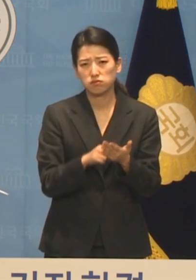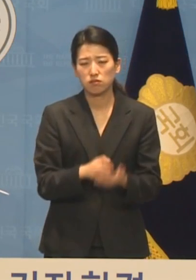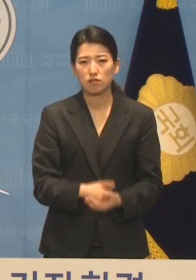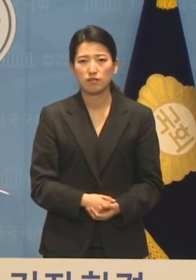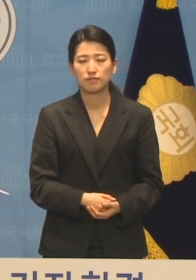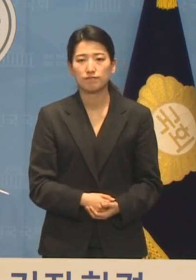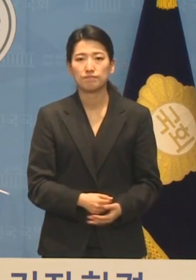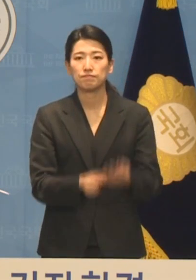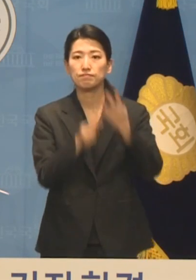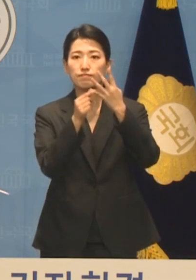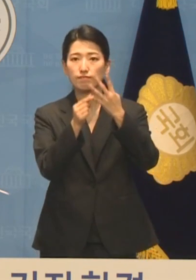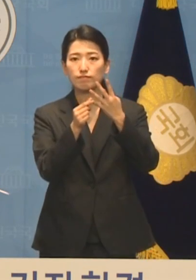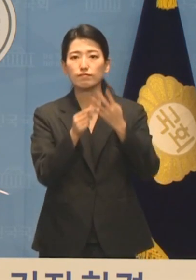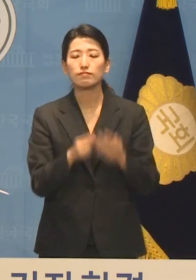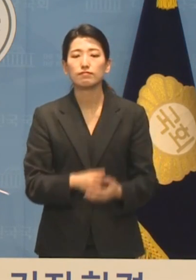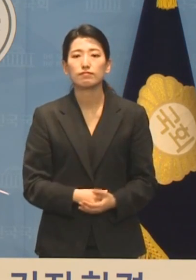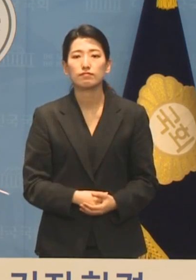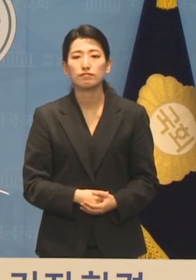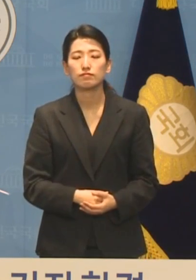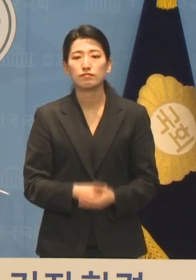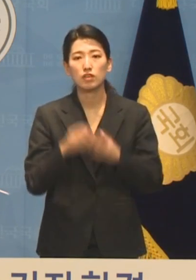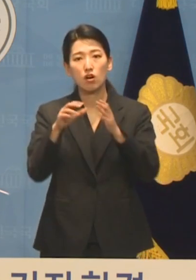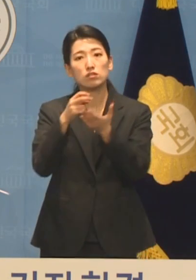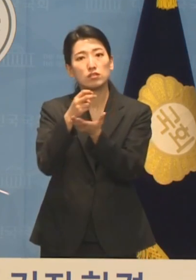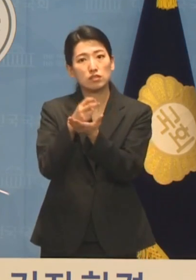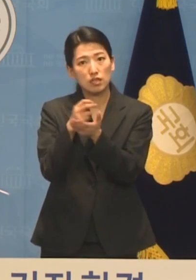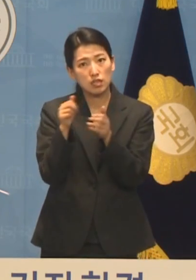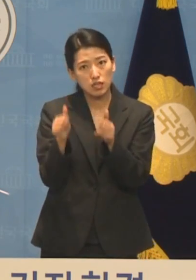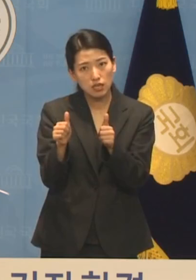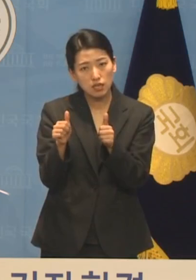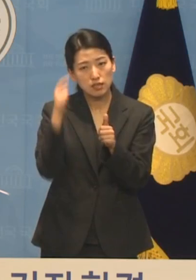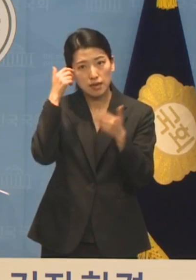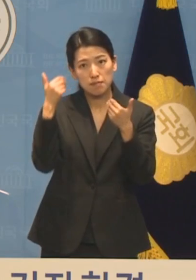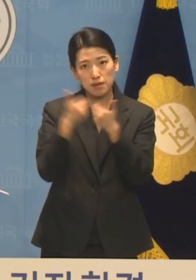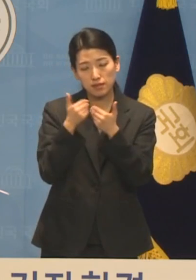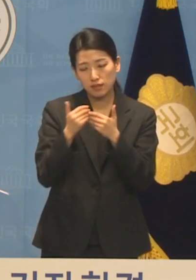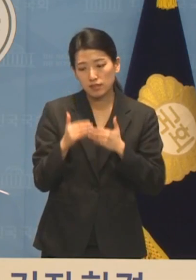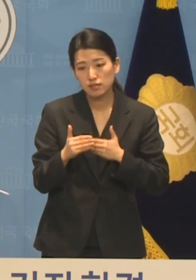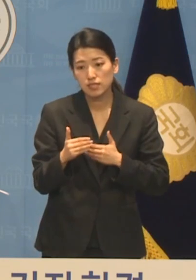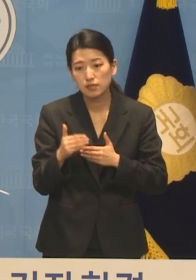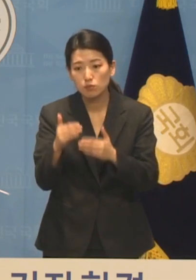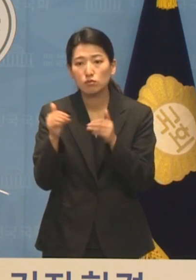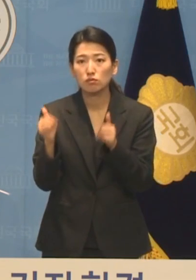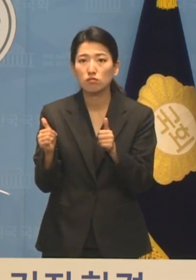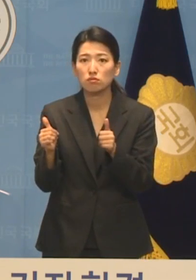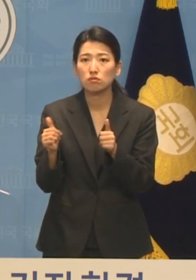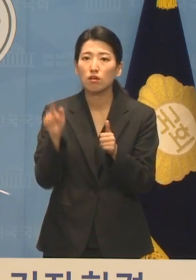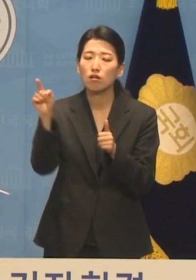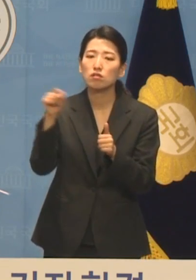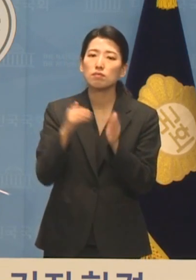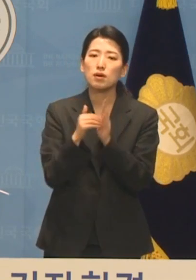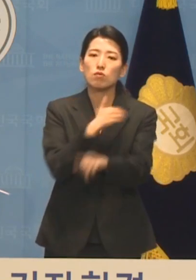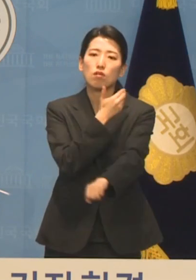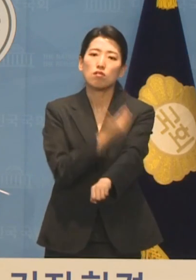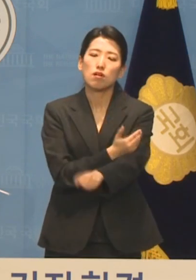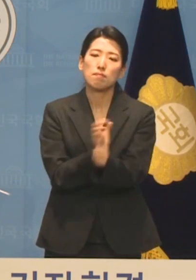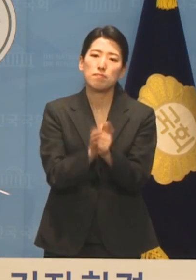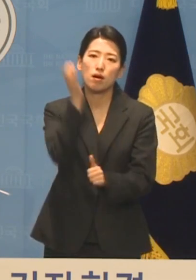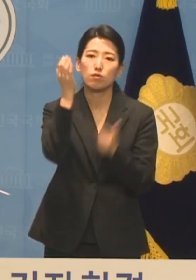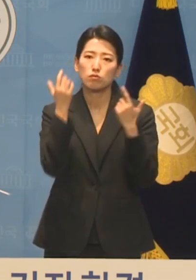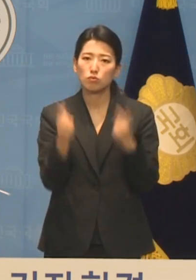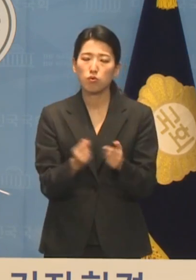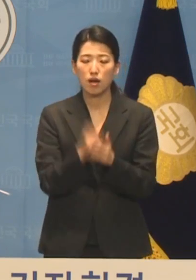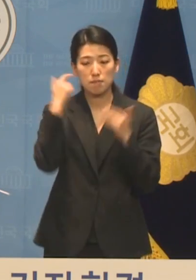4. 헌재 반대 신문권 제한은 헌법상 적법 절차를 위반하고 방어권을 박탈한 것입니다. 반대